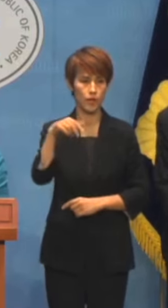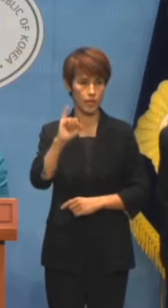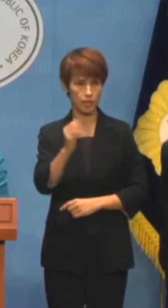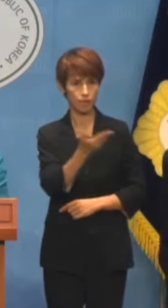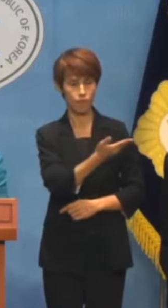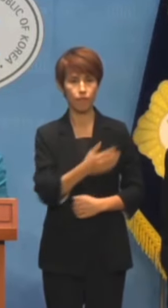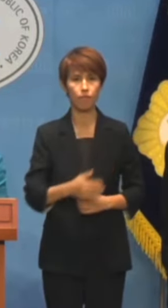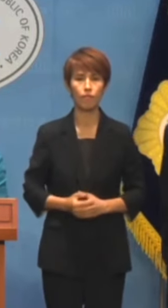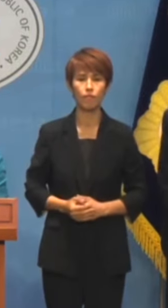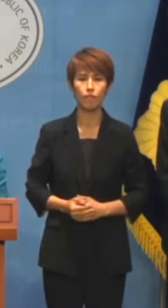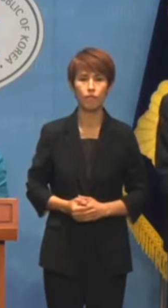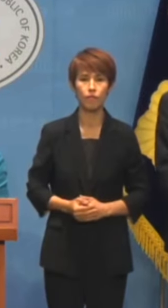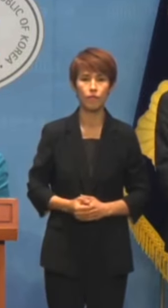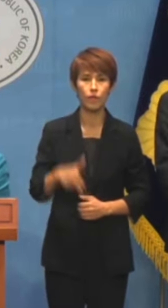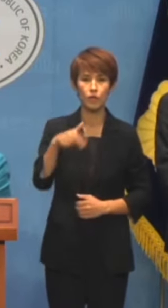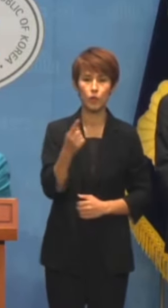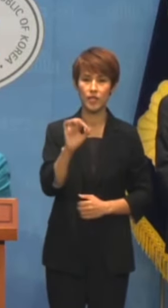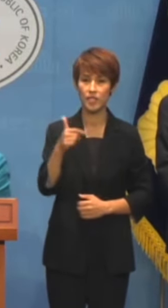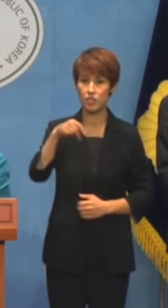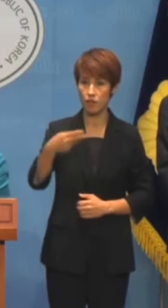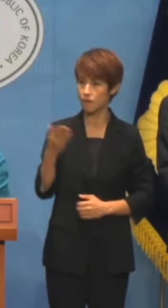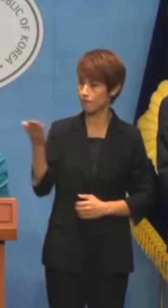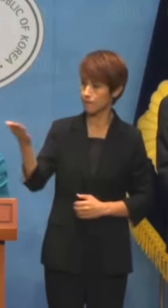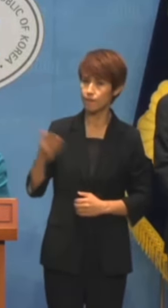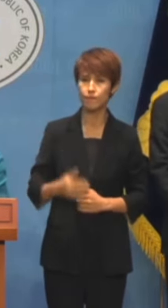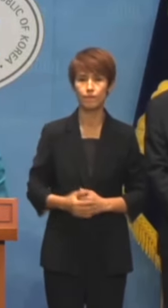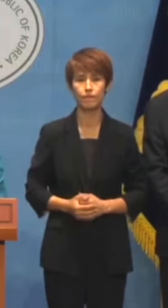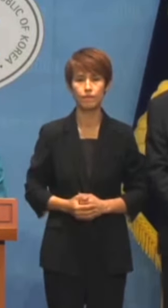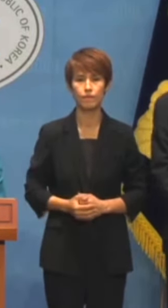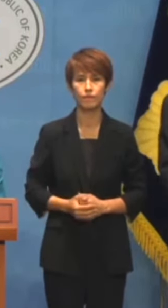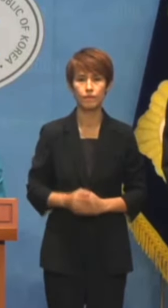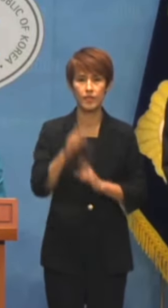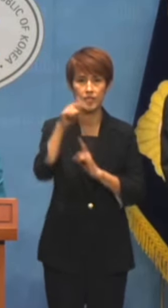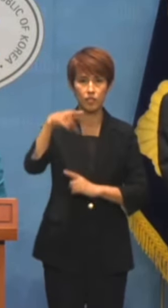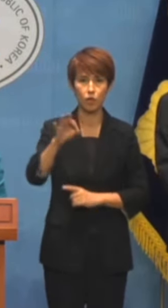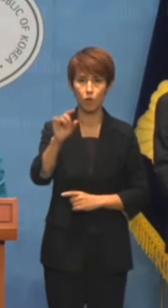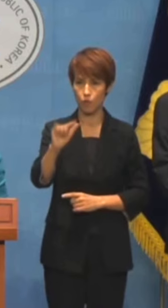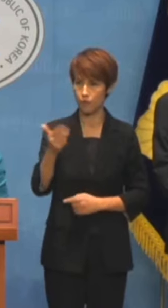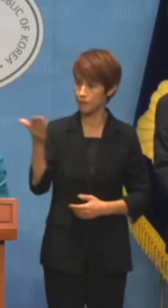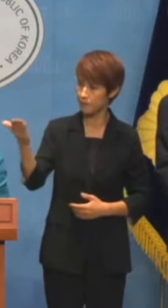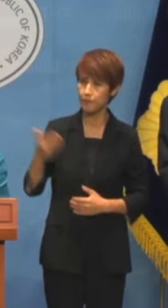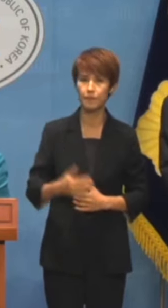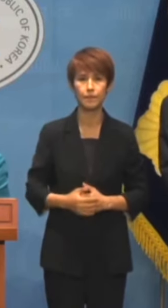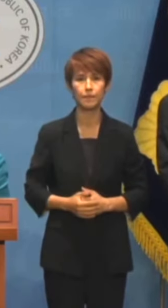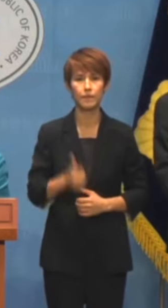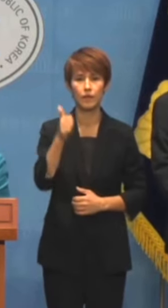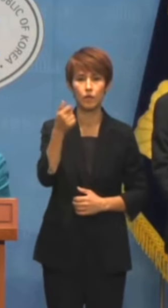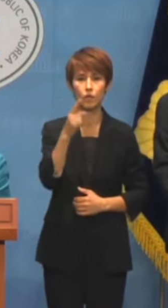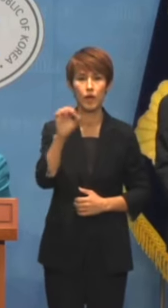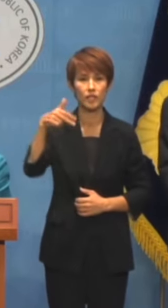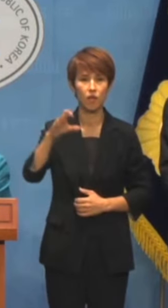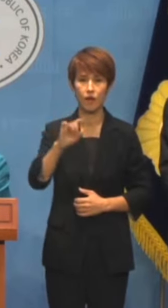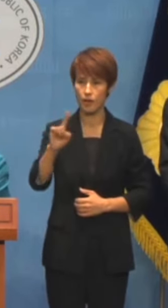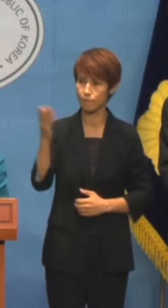오셨습니다. 조인철 의원님 오셨습니다. 예, 이정원 의원님 오셨습니다. 황정아